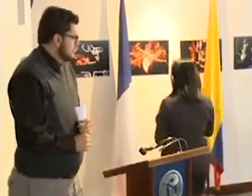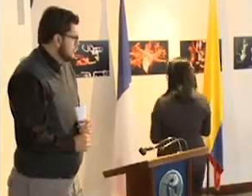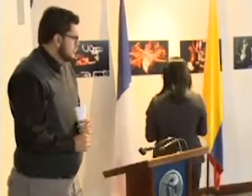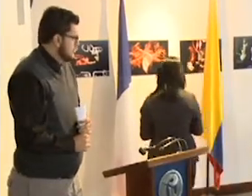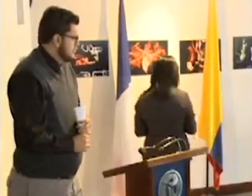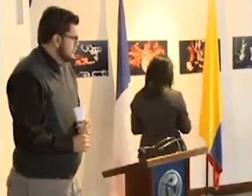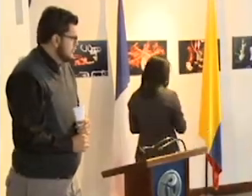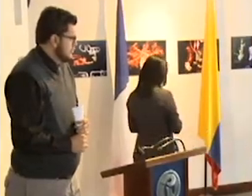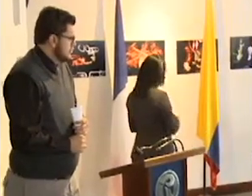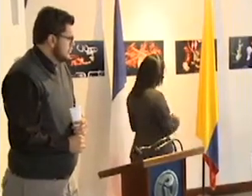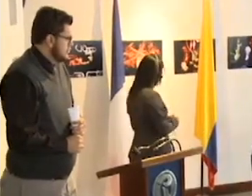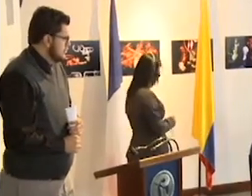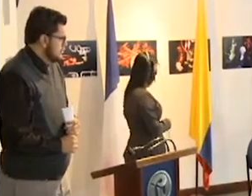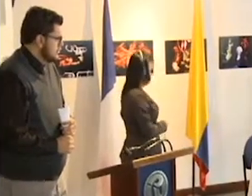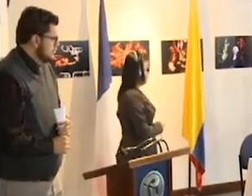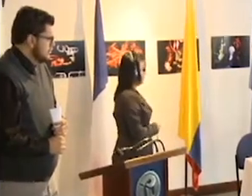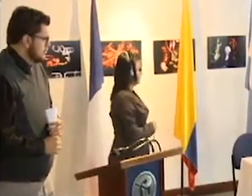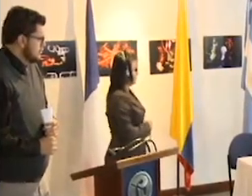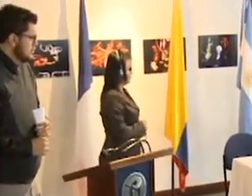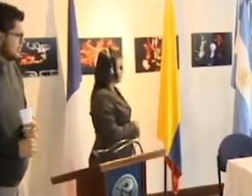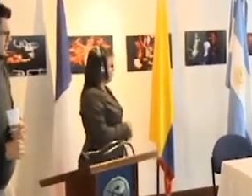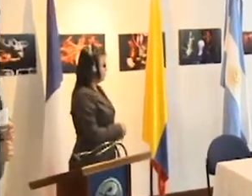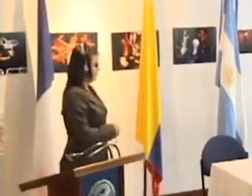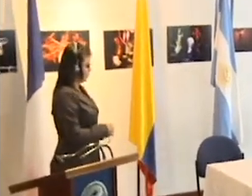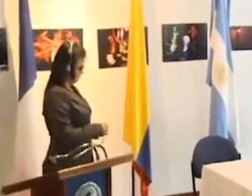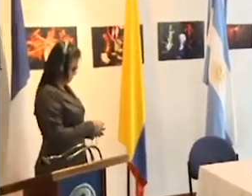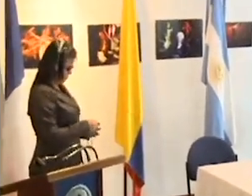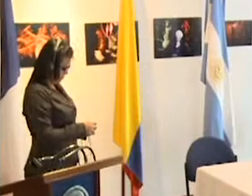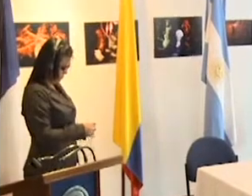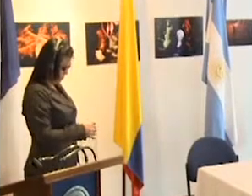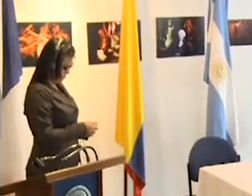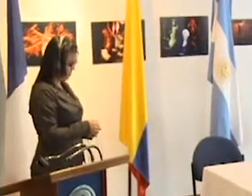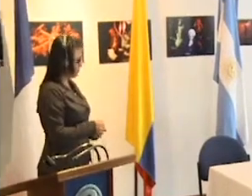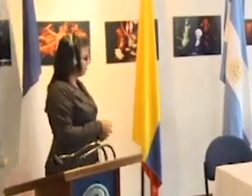Buenos días a todos y a todas y a todos.